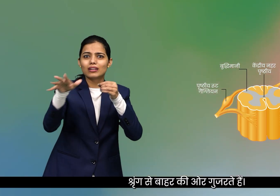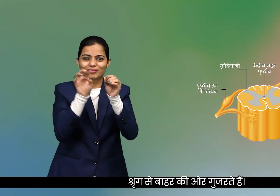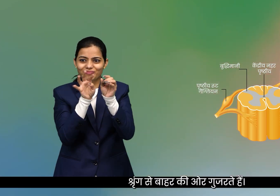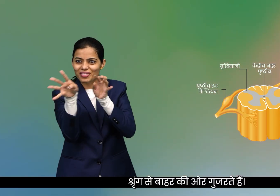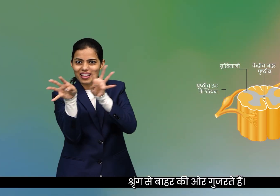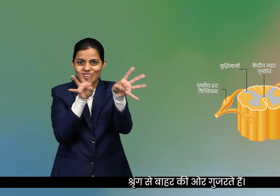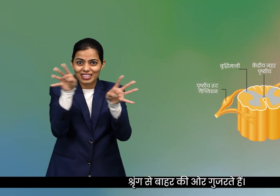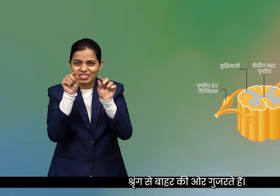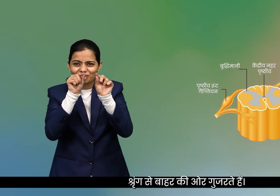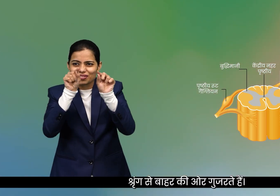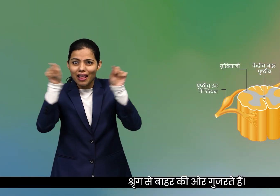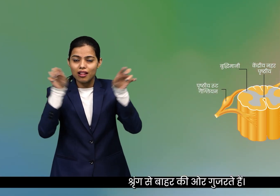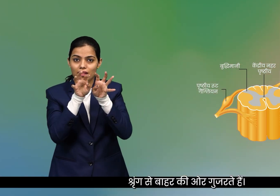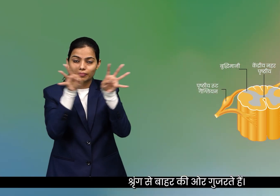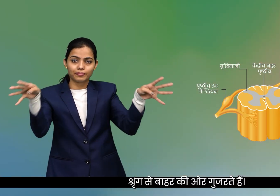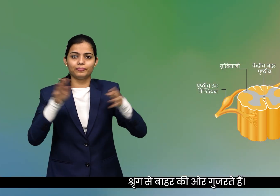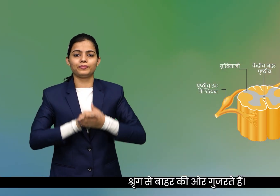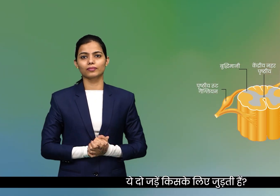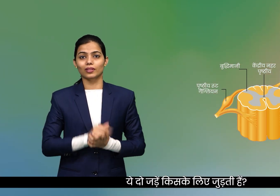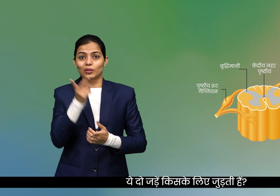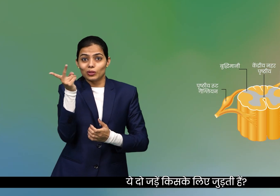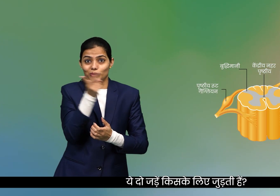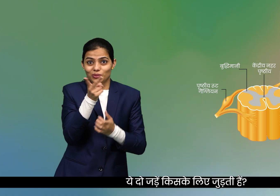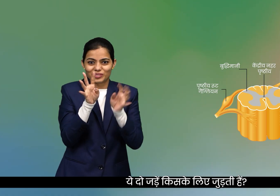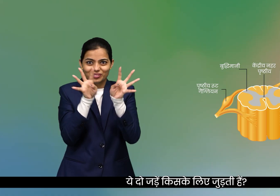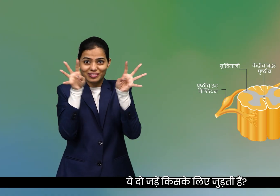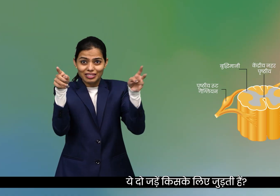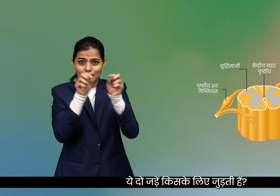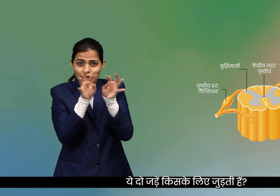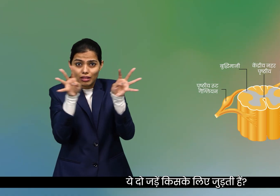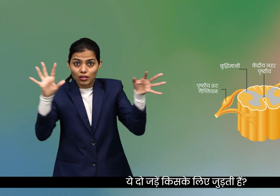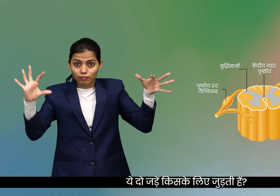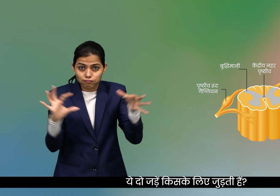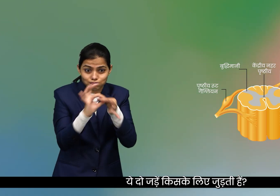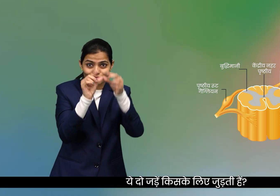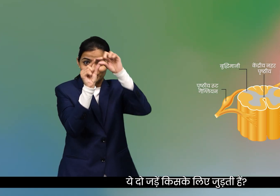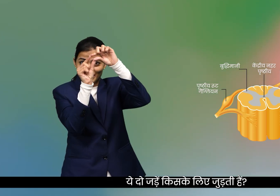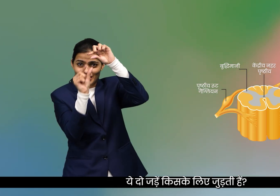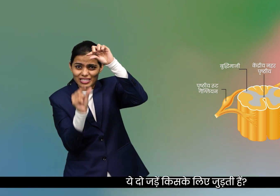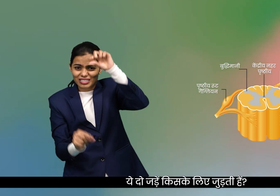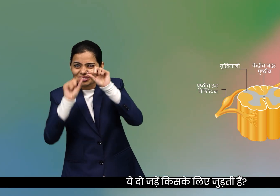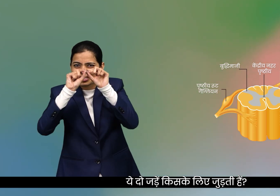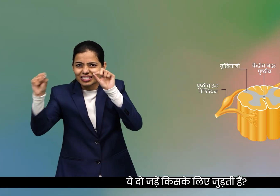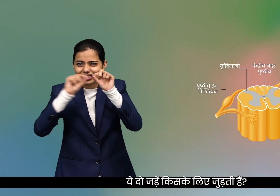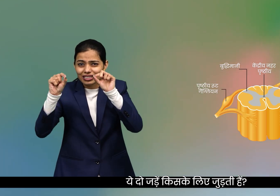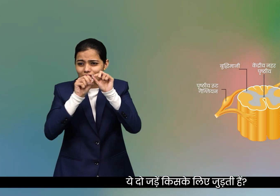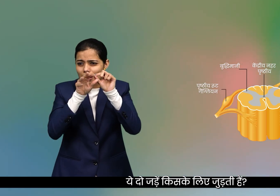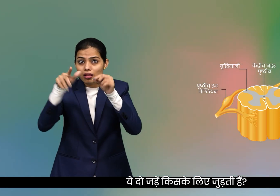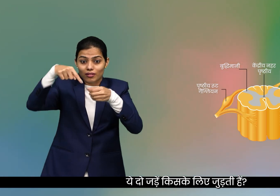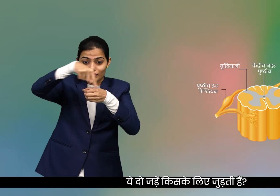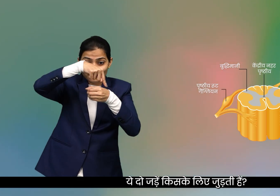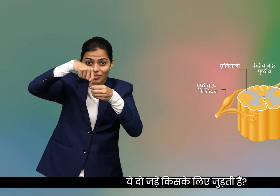ओर गुजरते हैं। ये जड़ें किसके लिए जुड़ती हैं?